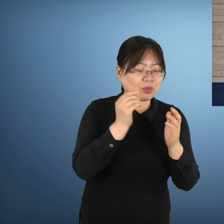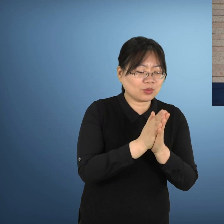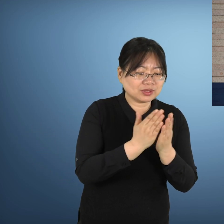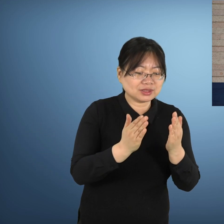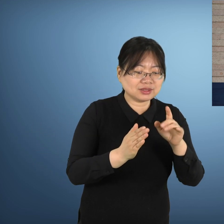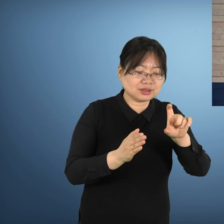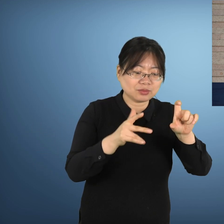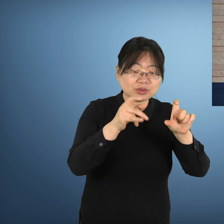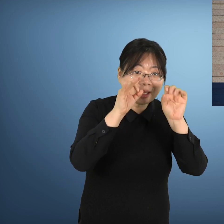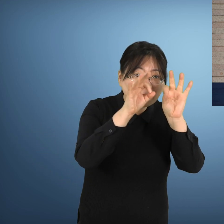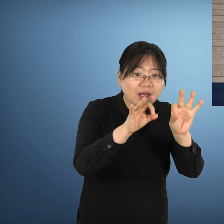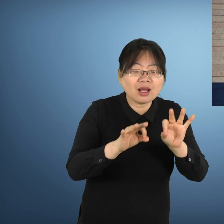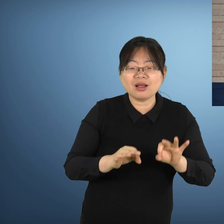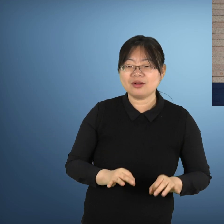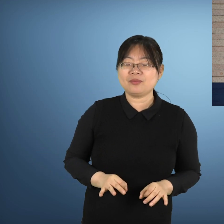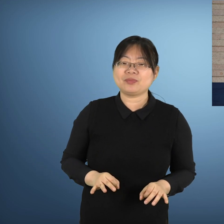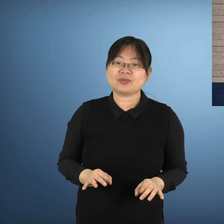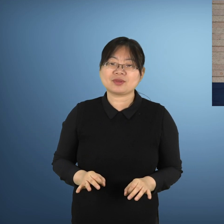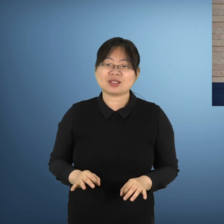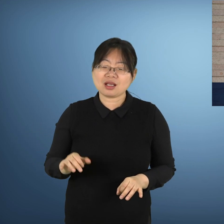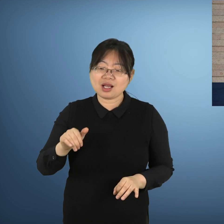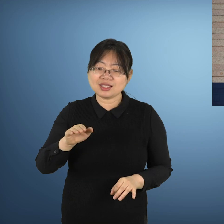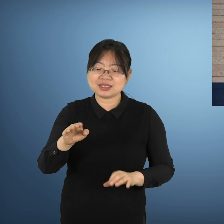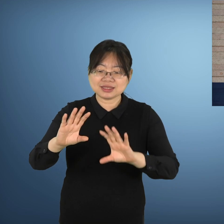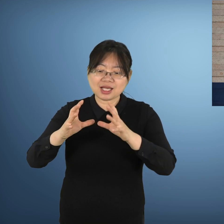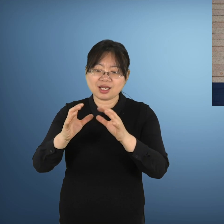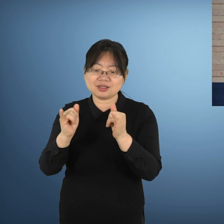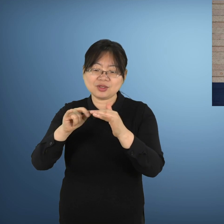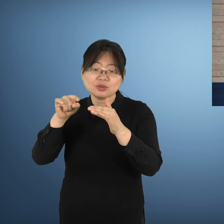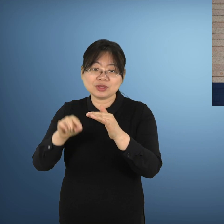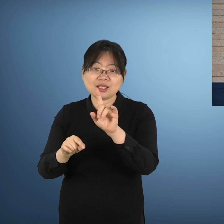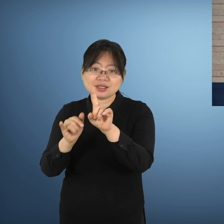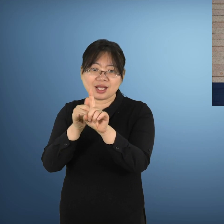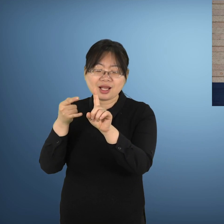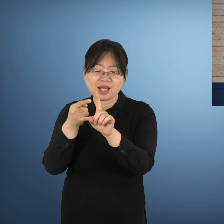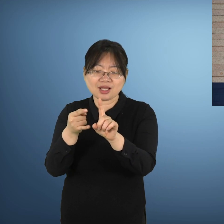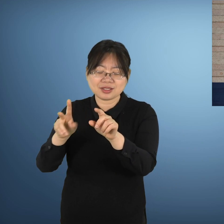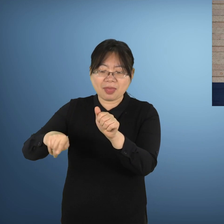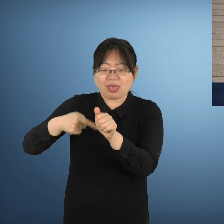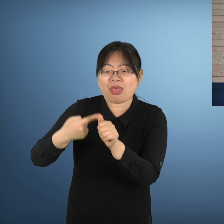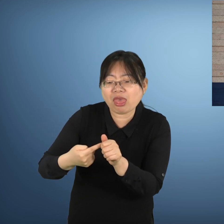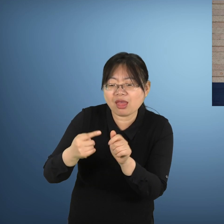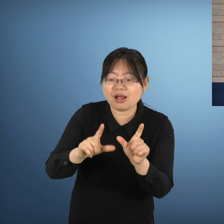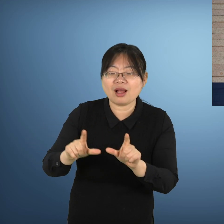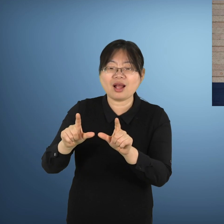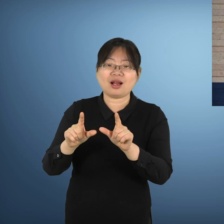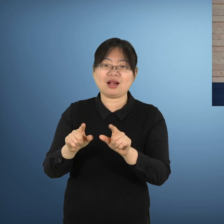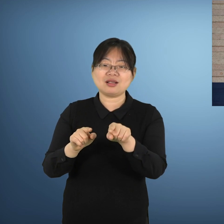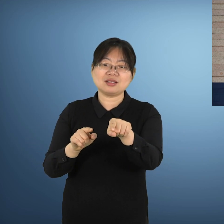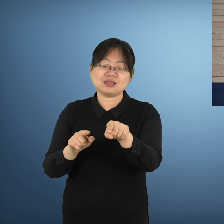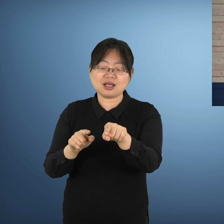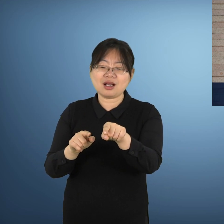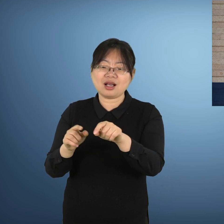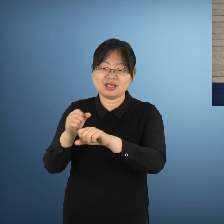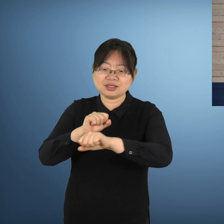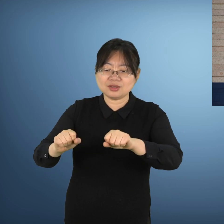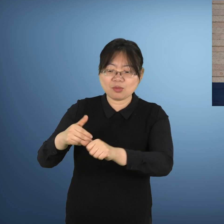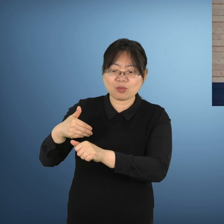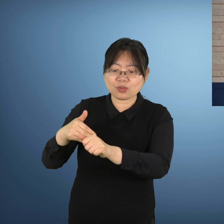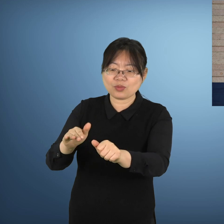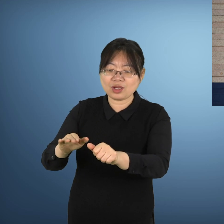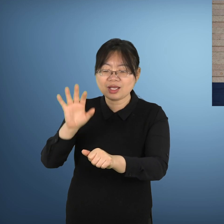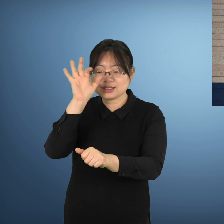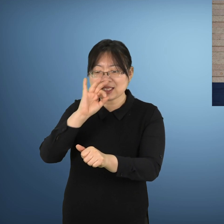볼까요? 시작. 가서 그 나라 백성 중 한 사람에게 붙여 사니 그가 그를 들로 보내어 돼지를